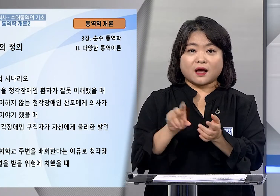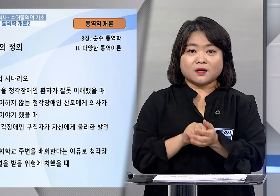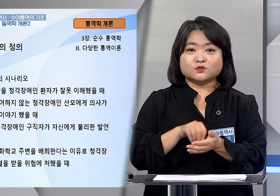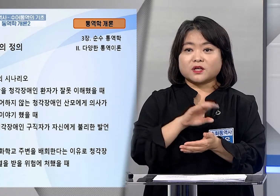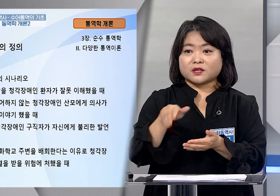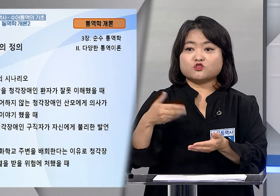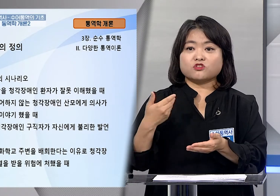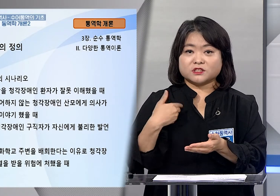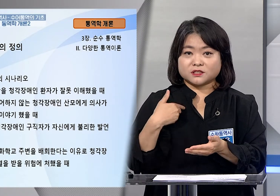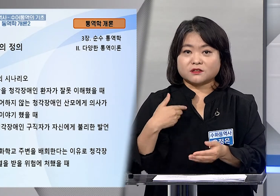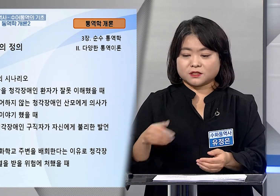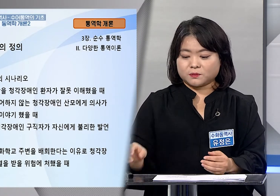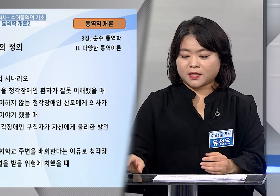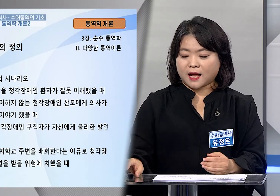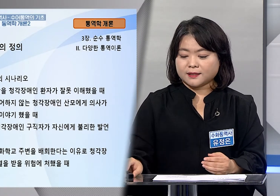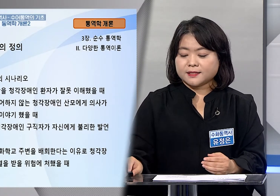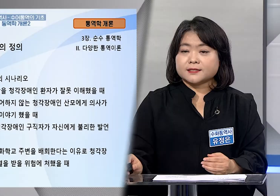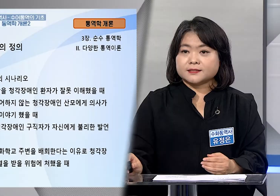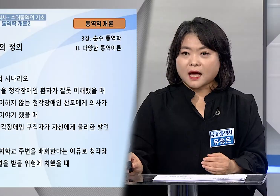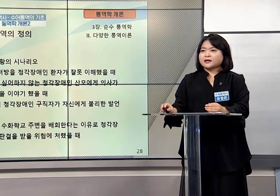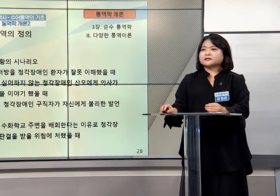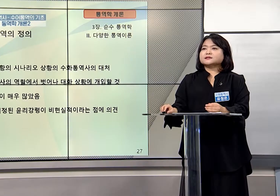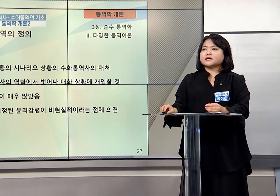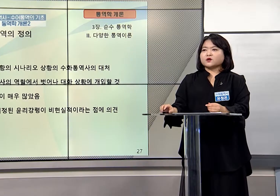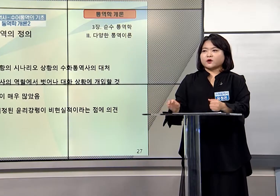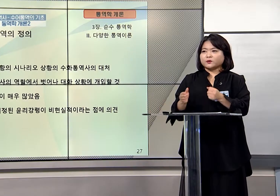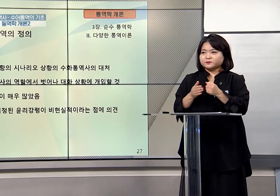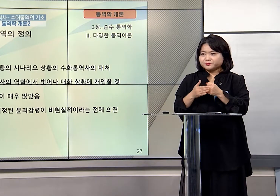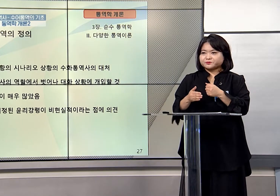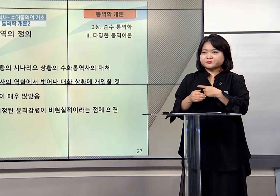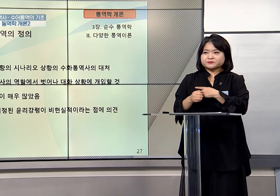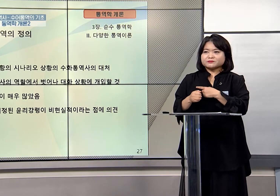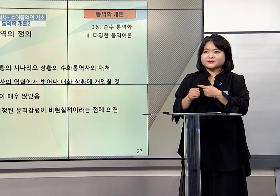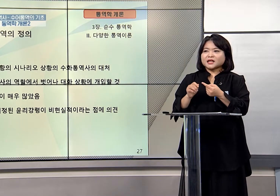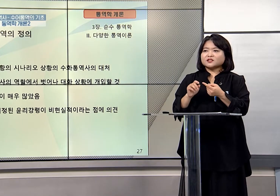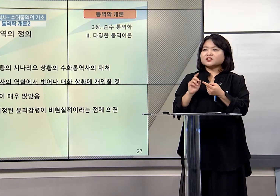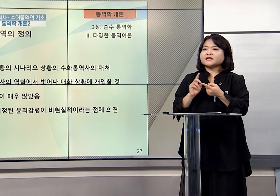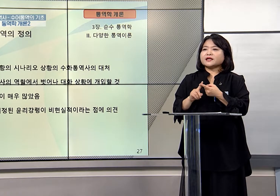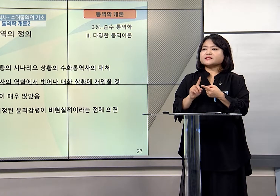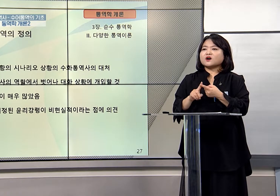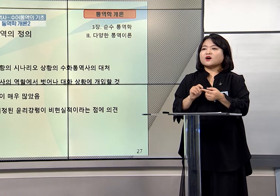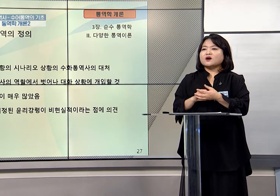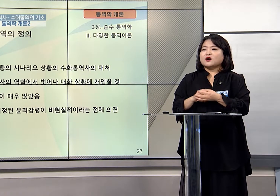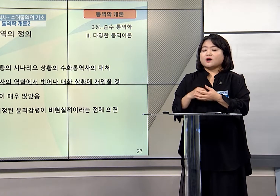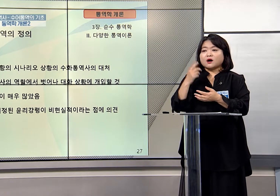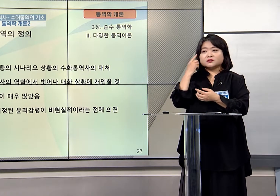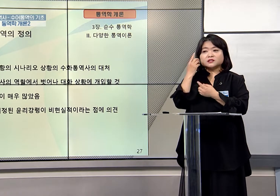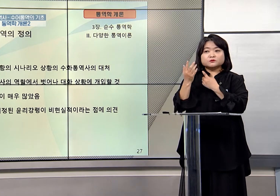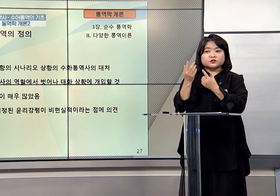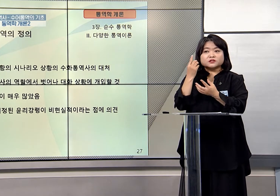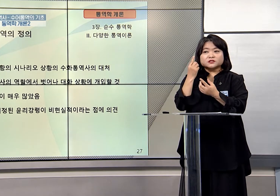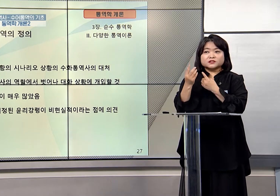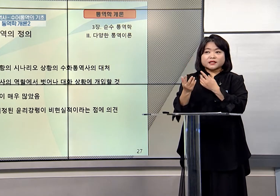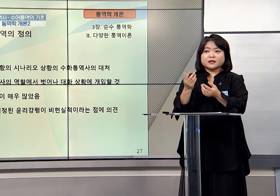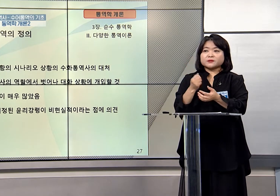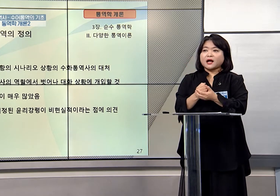우리에게 주어지는 것입니다. 자, 그래서요. 여기에 대해서 질문을 했답니다.